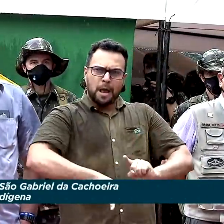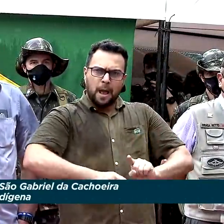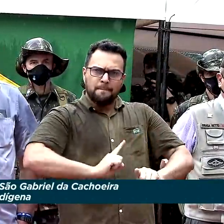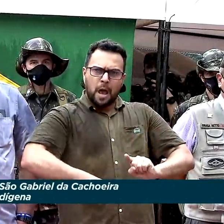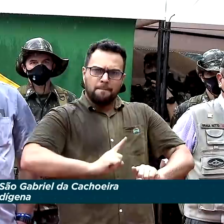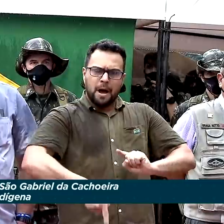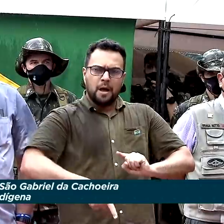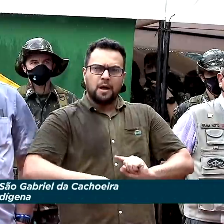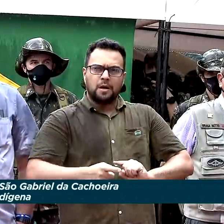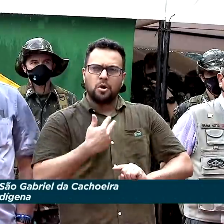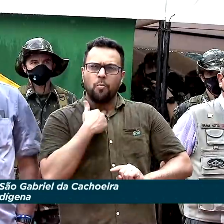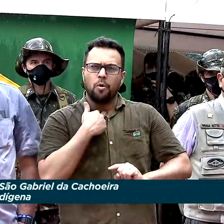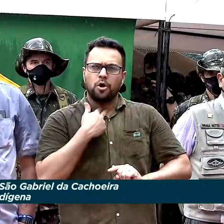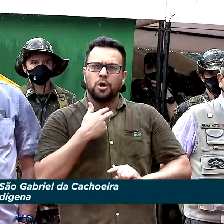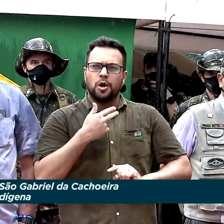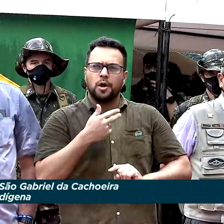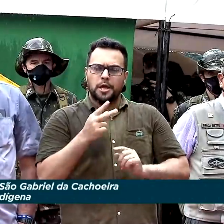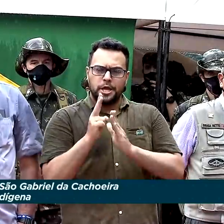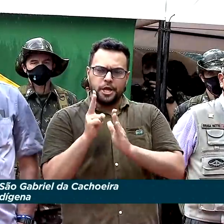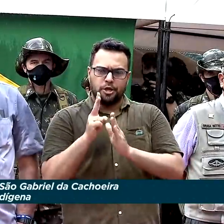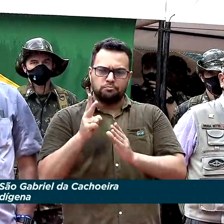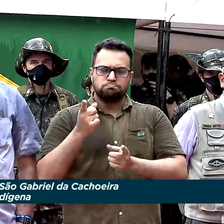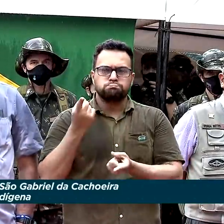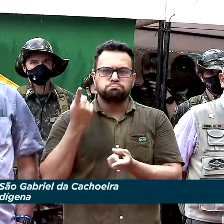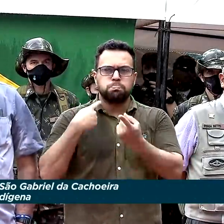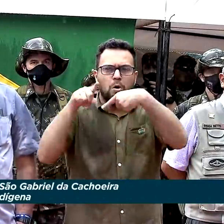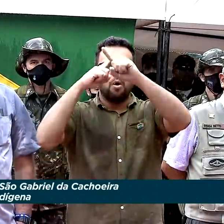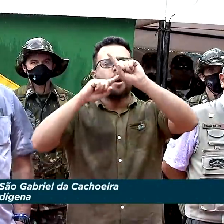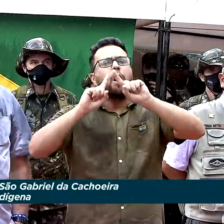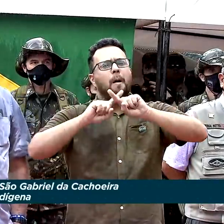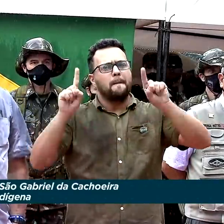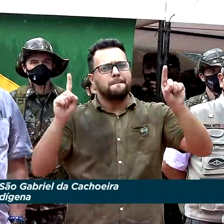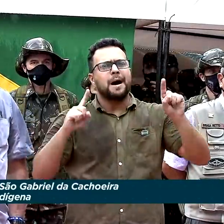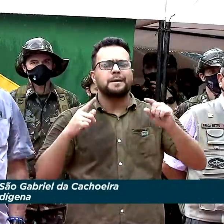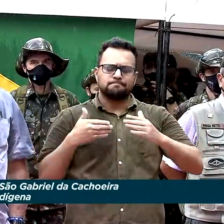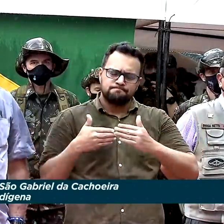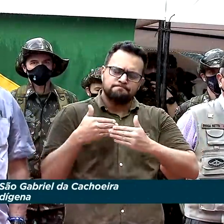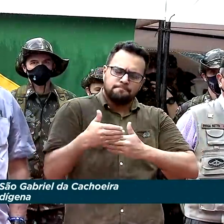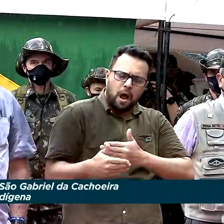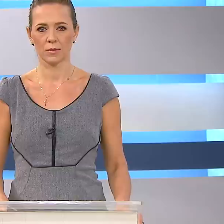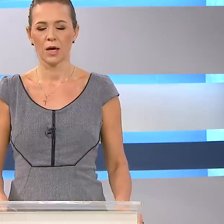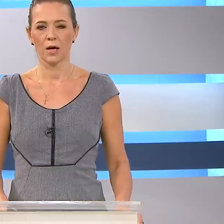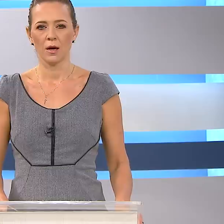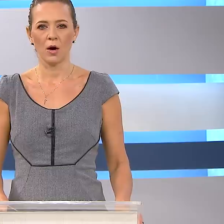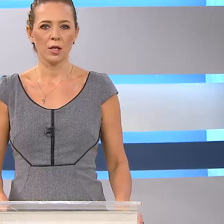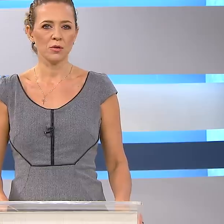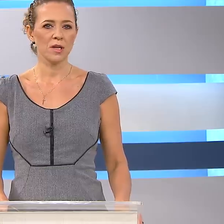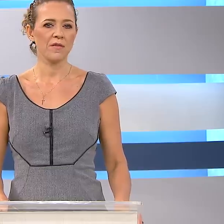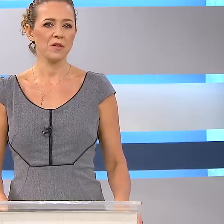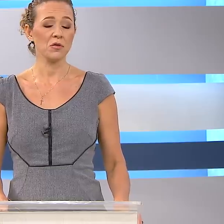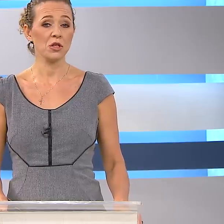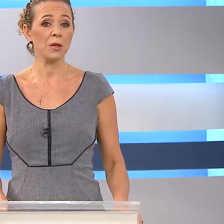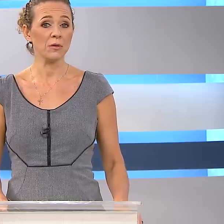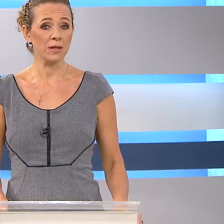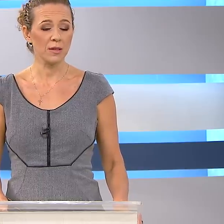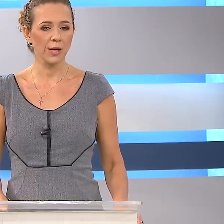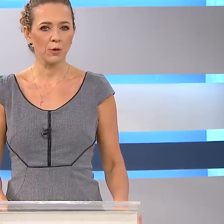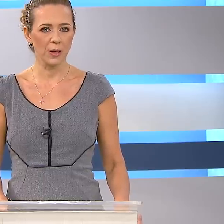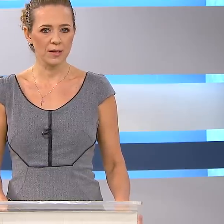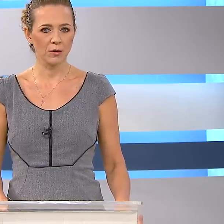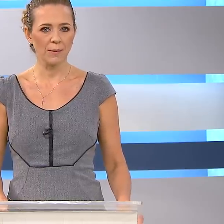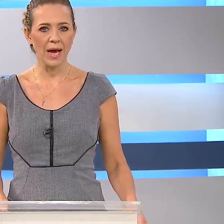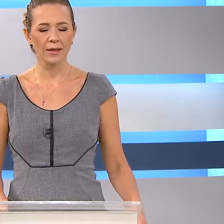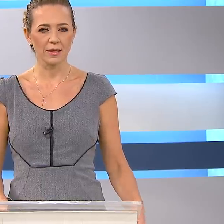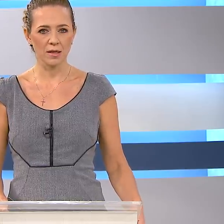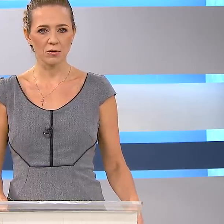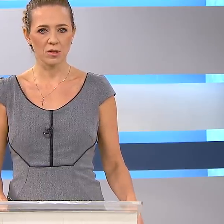vocês possam progredir. Mas, aos poucos, vamos conseguindo isso. Olha, os serviços de manutenção e